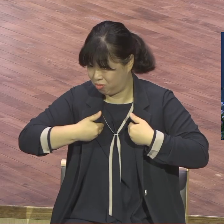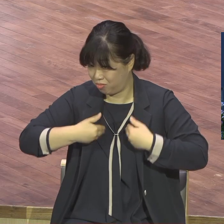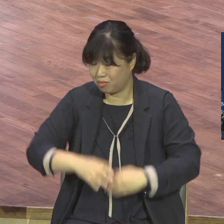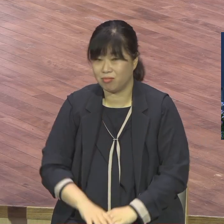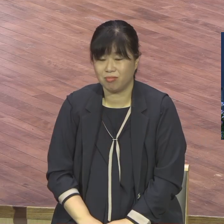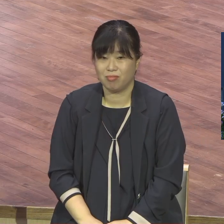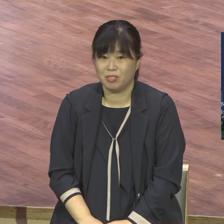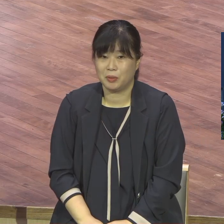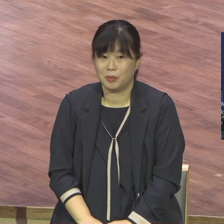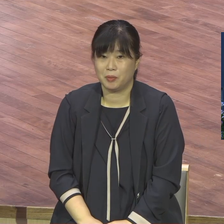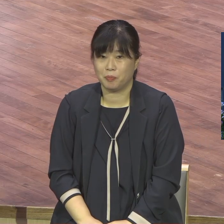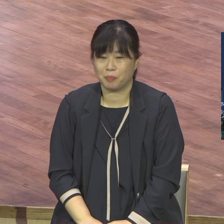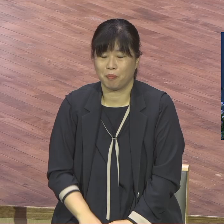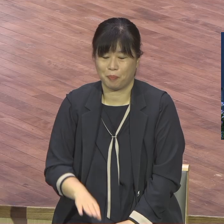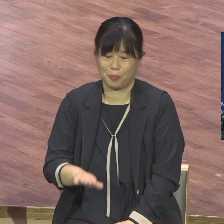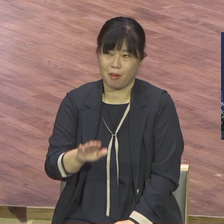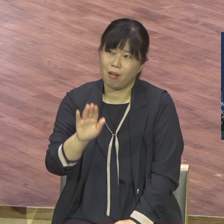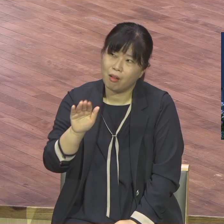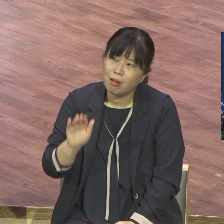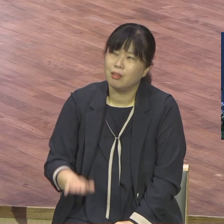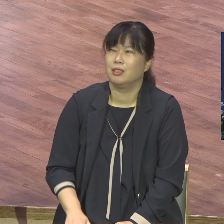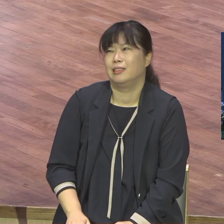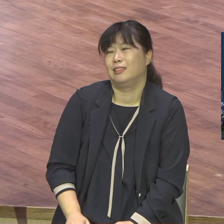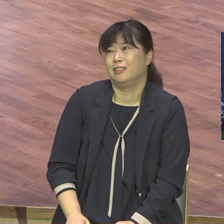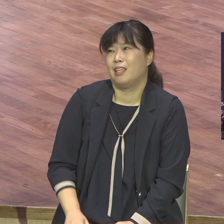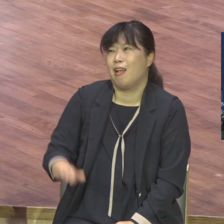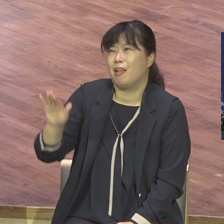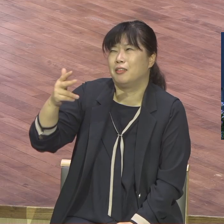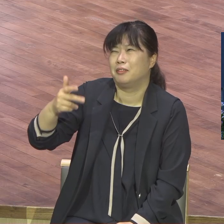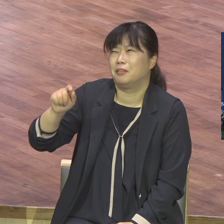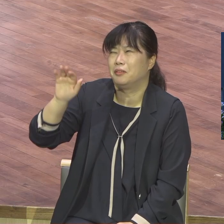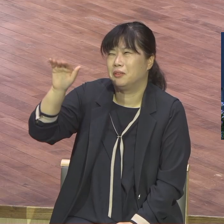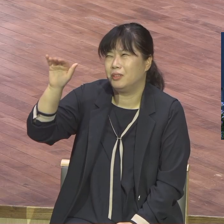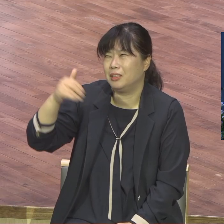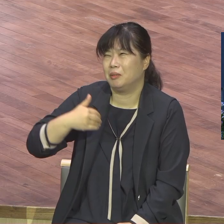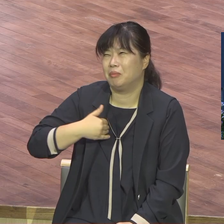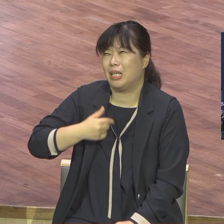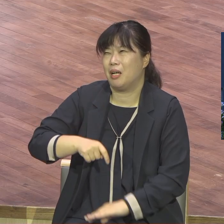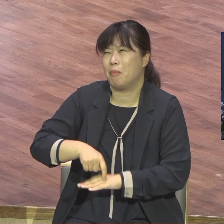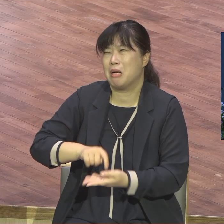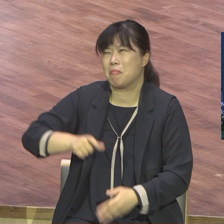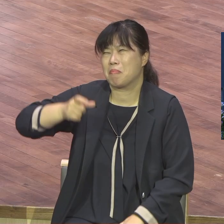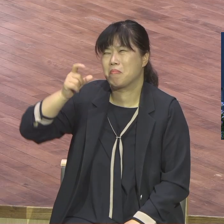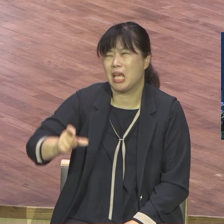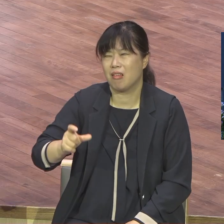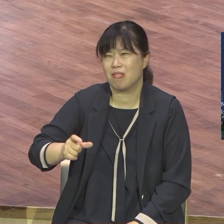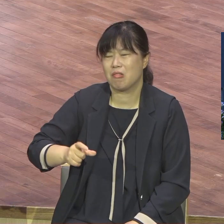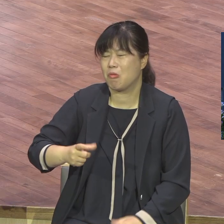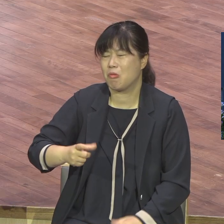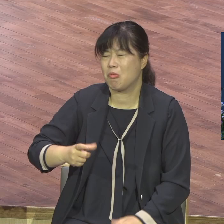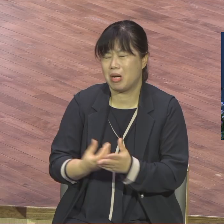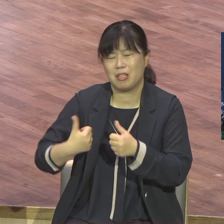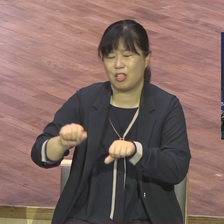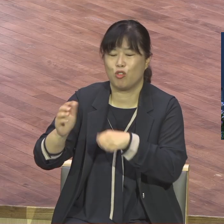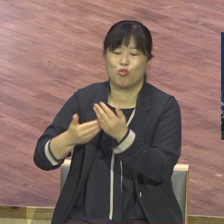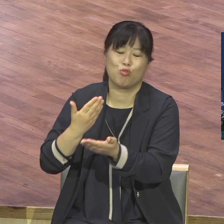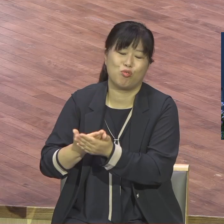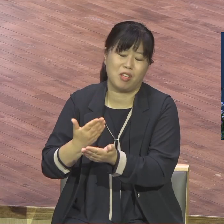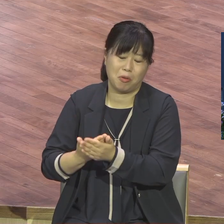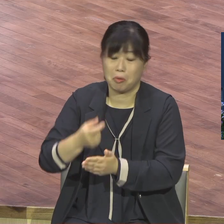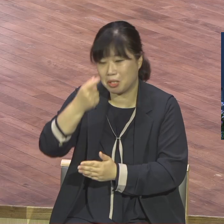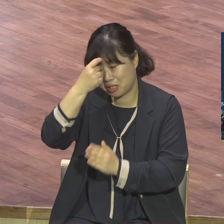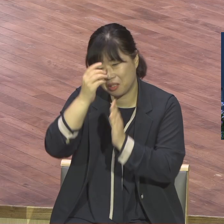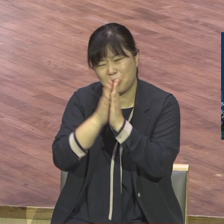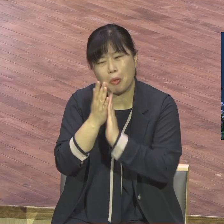주여 내 마음의 완악함과 교만함을 완전히 박살내 주옵소서. 그거부터 기도하세요. 그거부터 은혜가 안